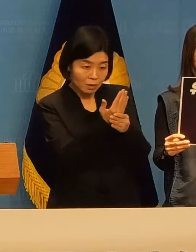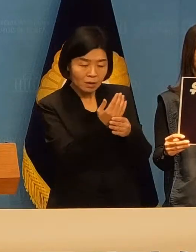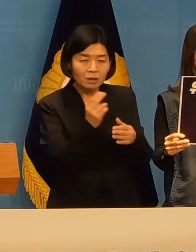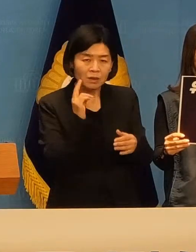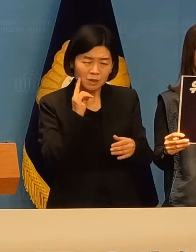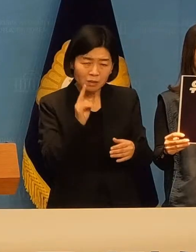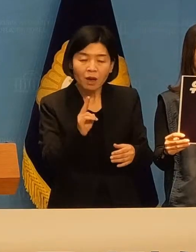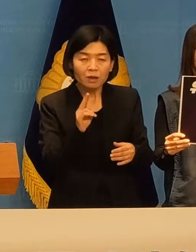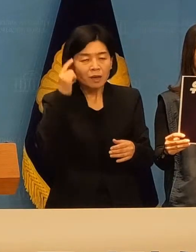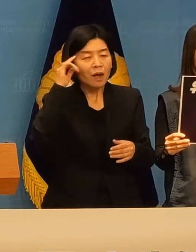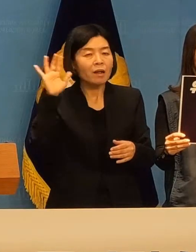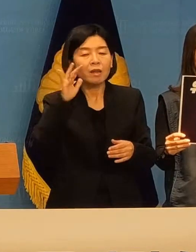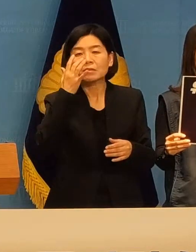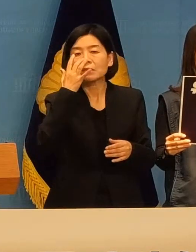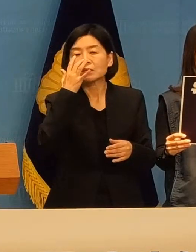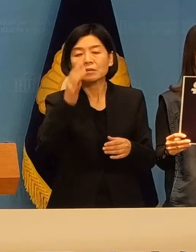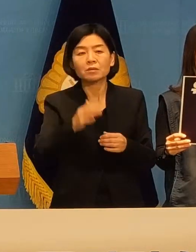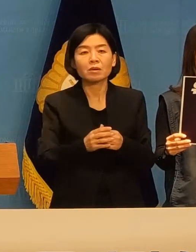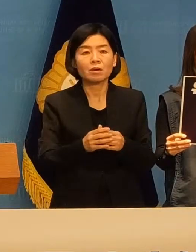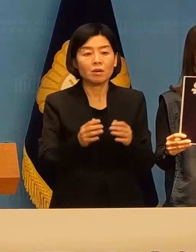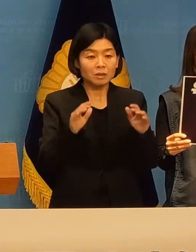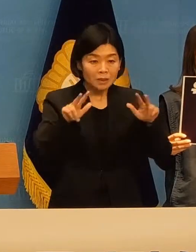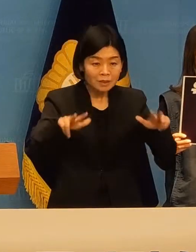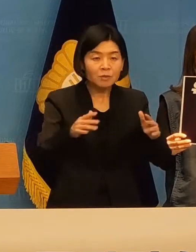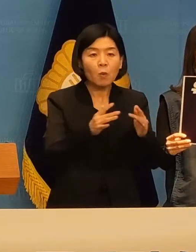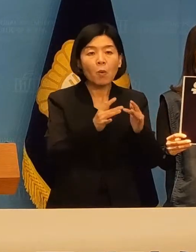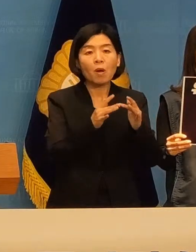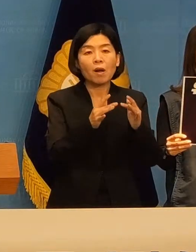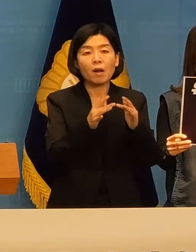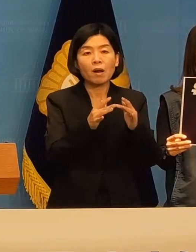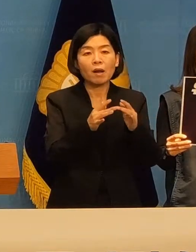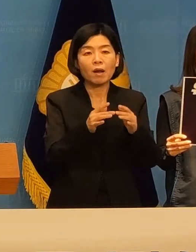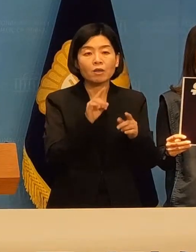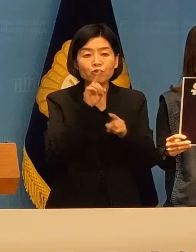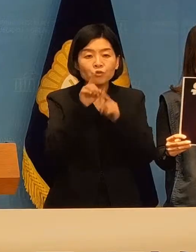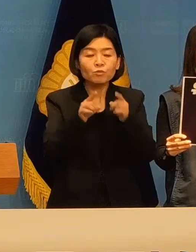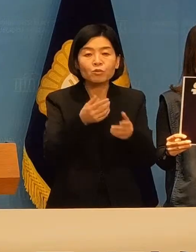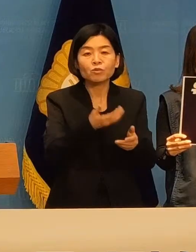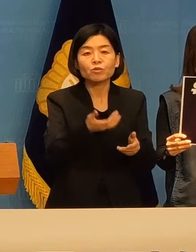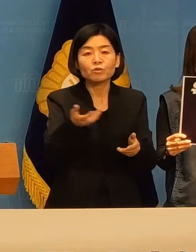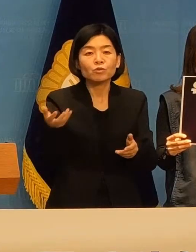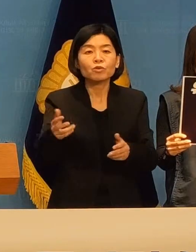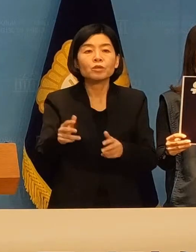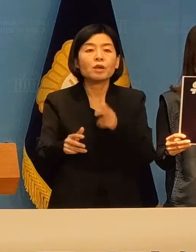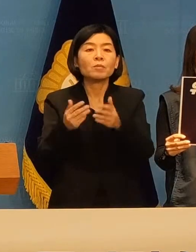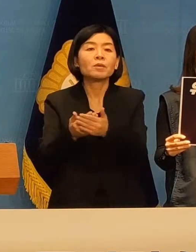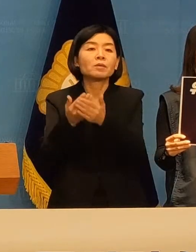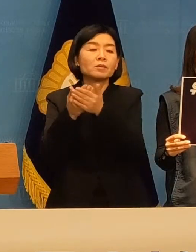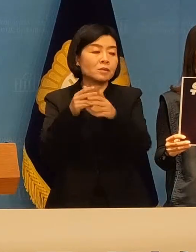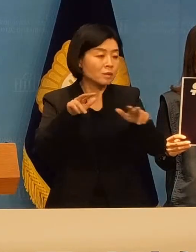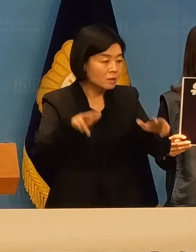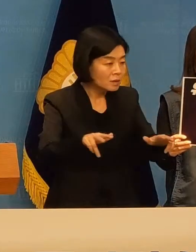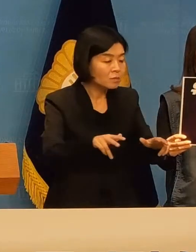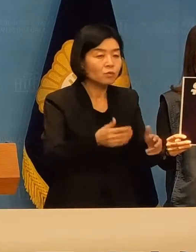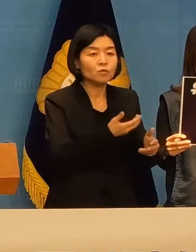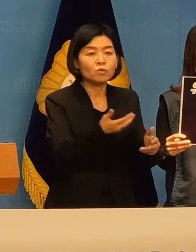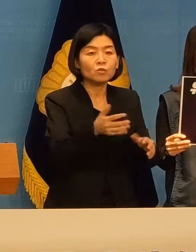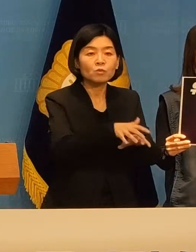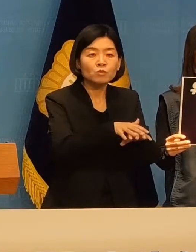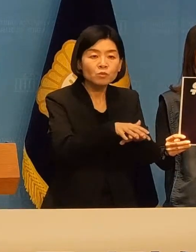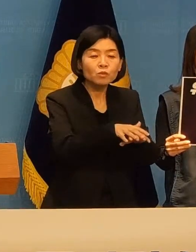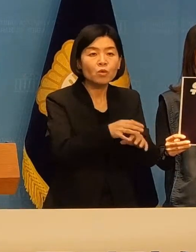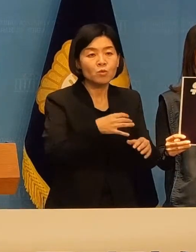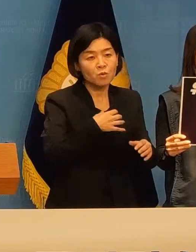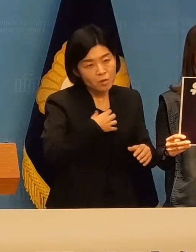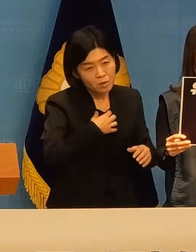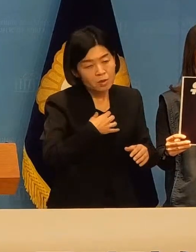없다. 온라인 유통업이 성장하는 지금 유통산업의 구조 변화에 대한 위기감의 온도가 노동 현장에서 느끼는 것과